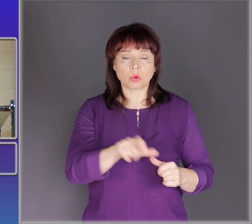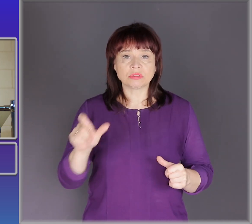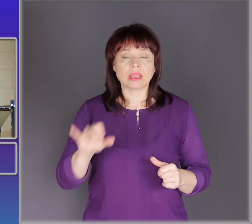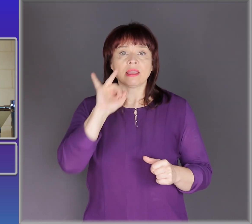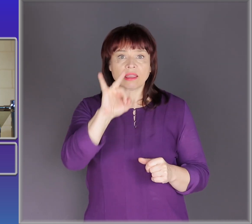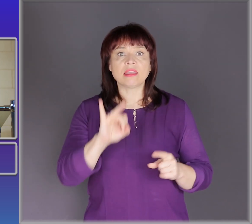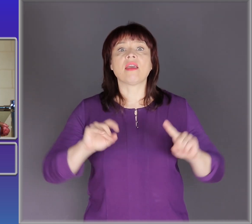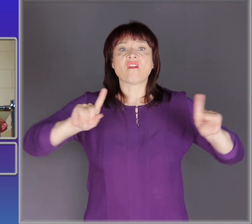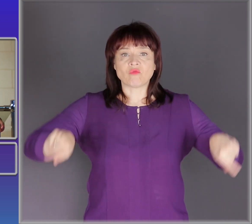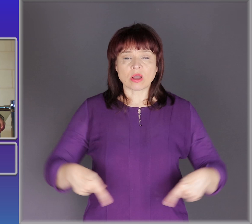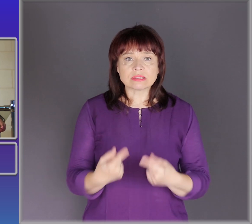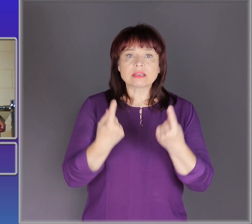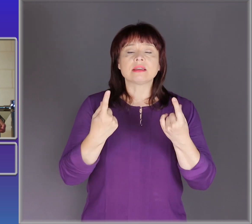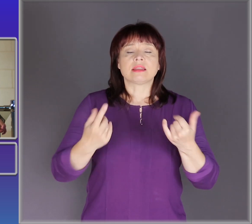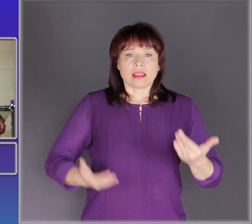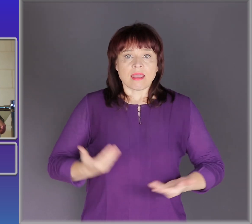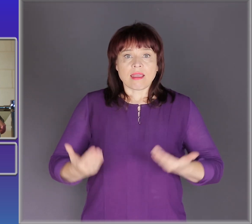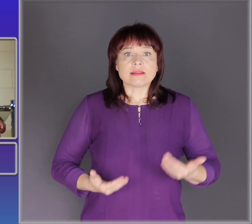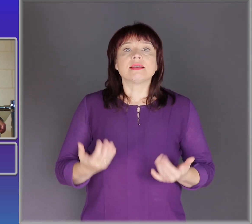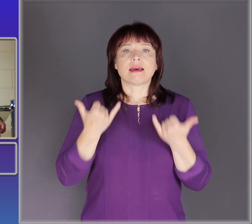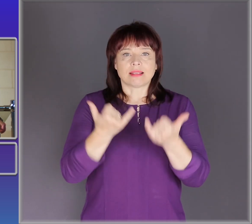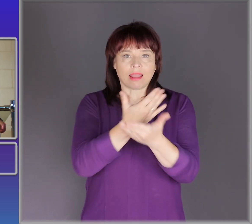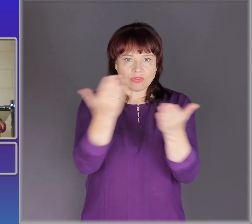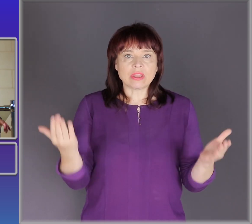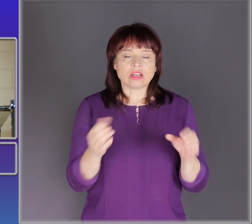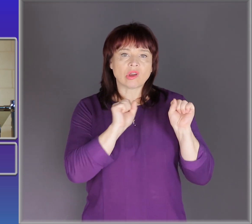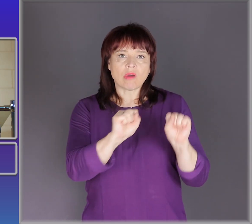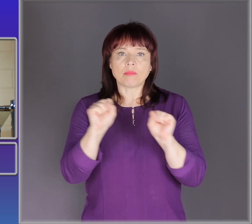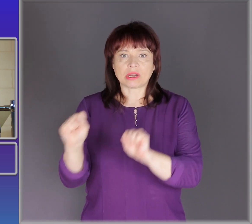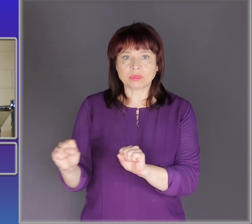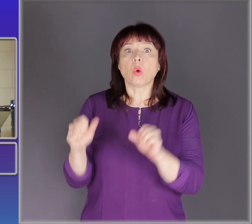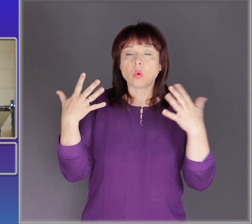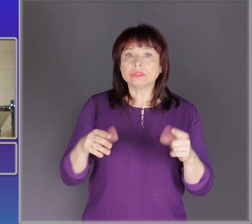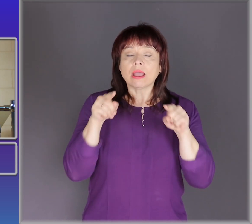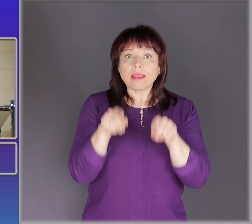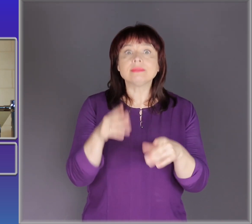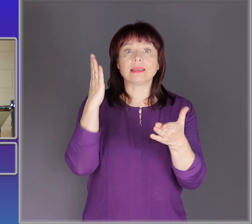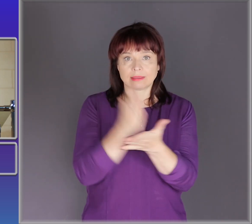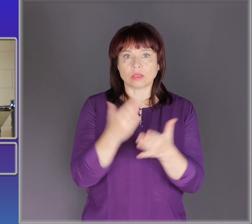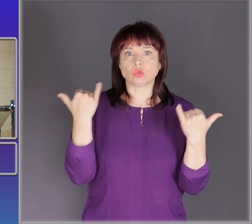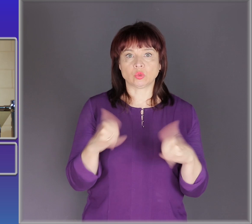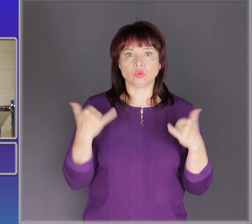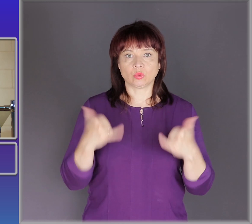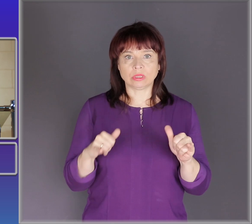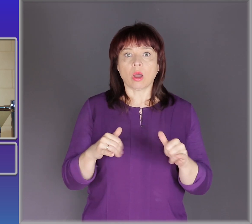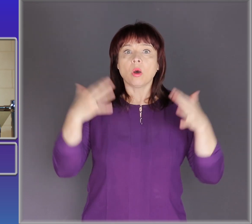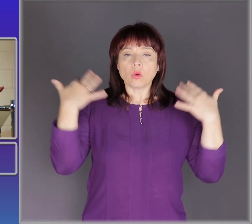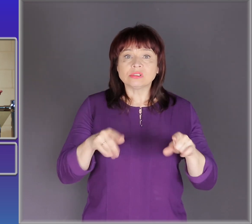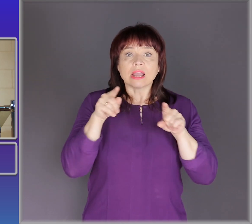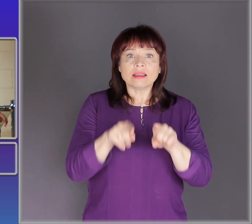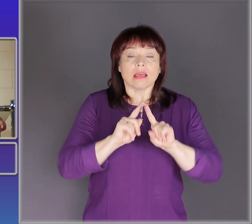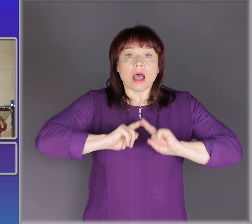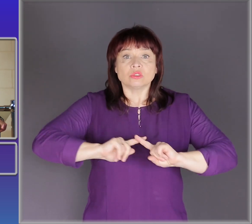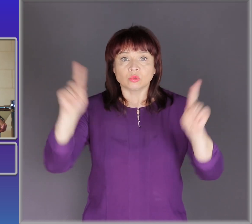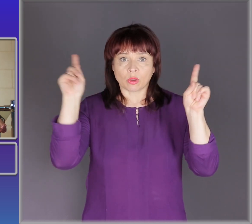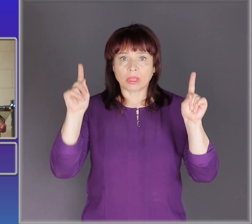и воскрес для нашего оправдания то есть уже это является чудом уже это